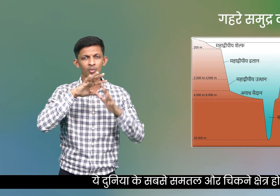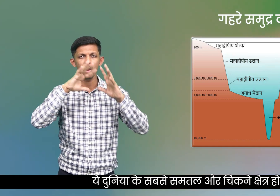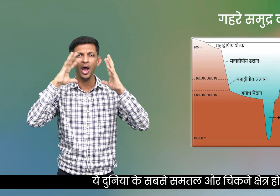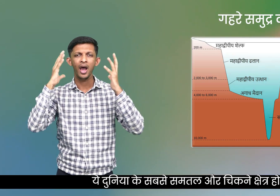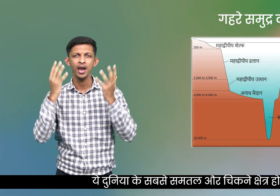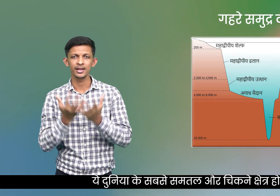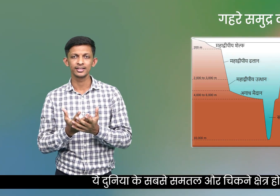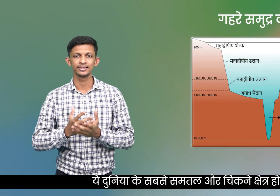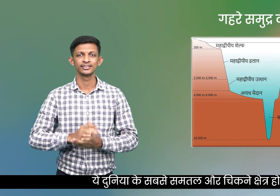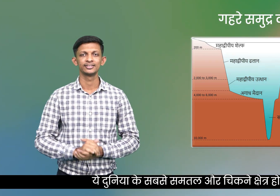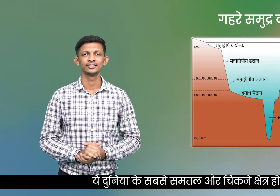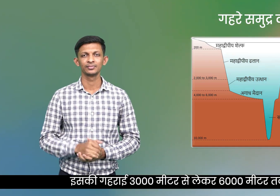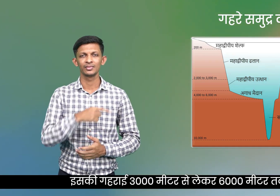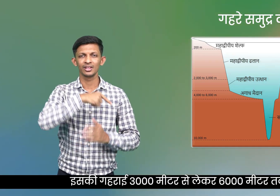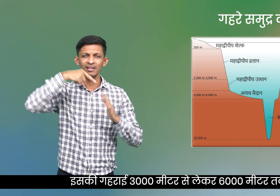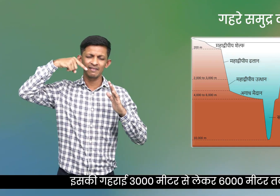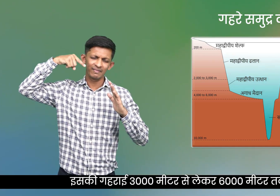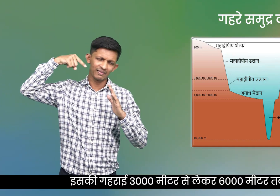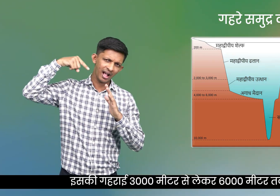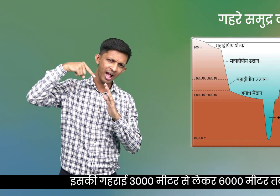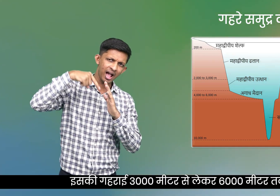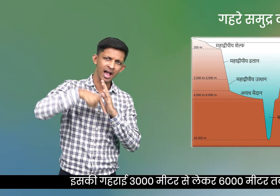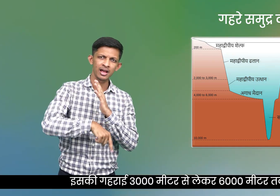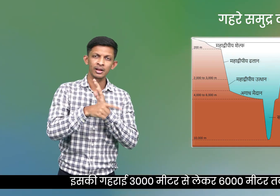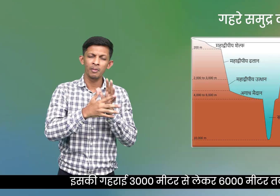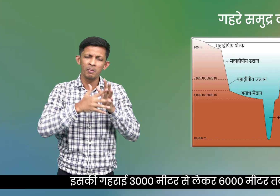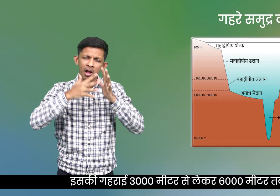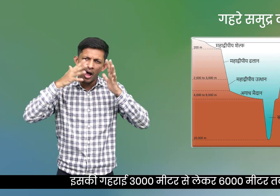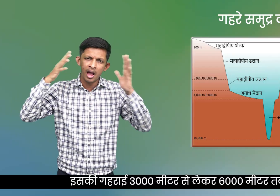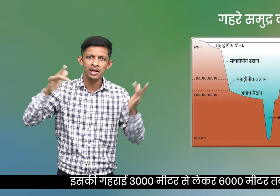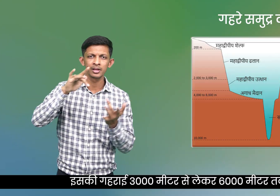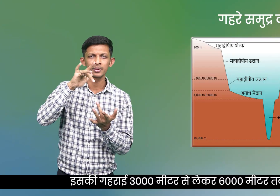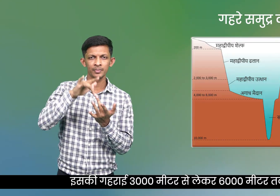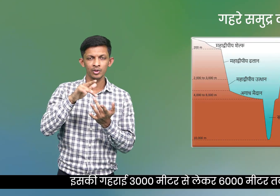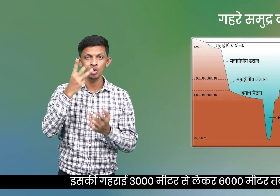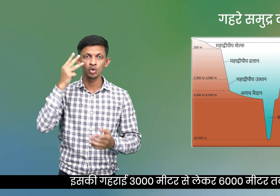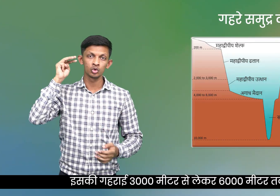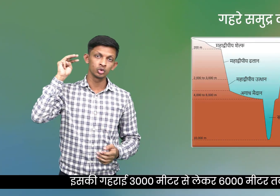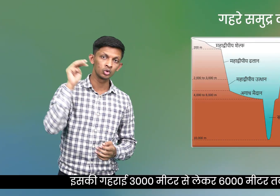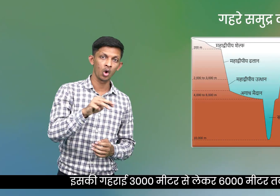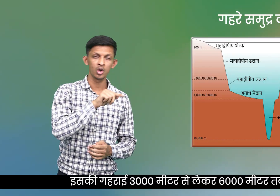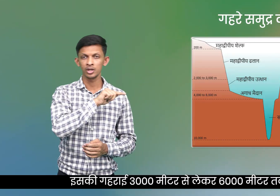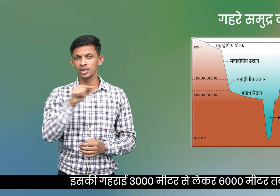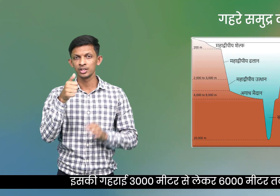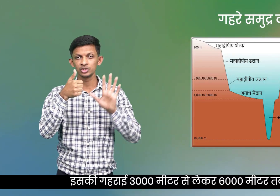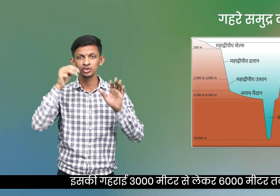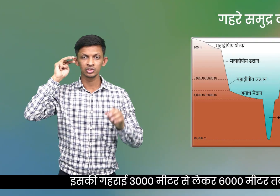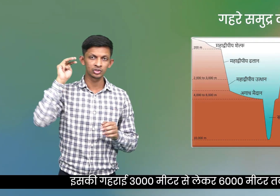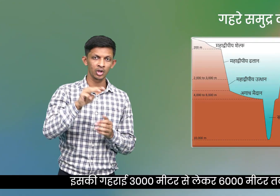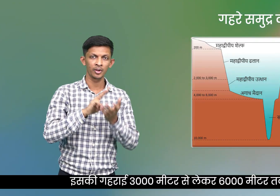क्षेत्र होते हैं। इसकी गहराई 3000 मीटर से लेकर 6000 मीटर तक